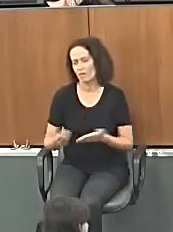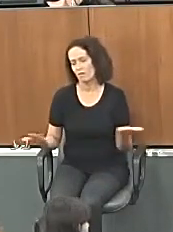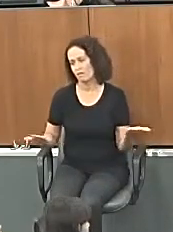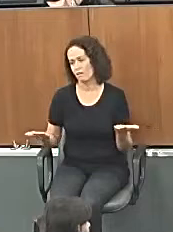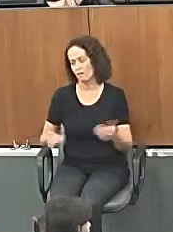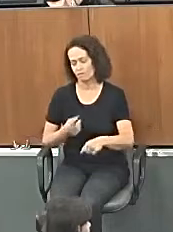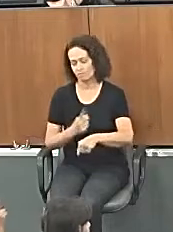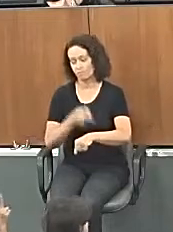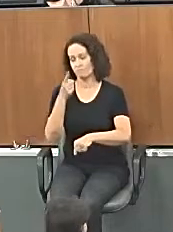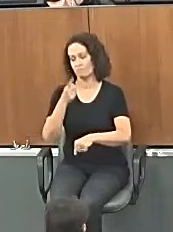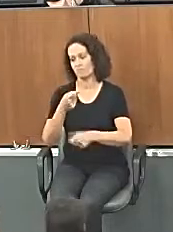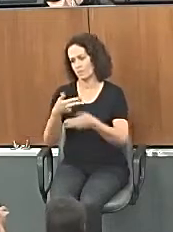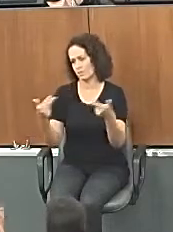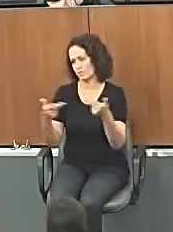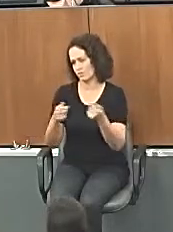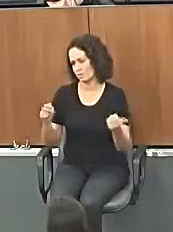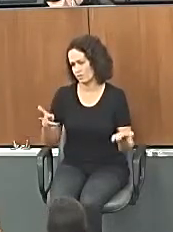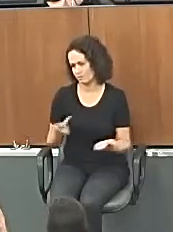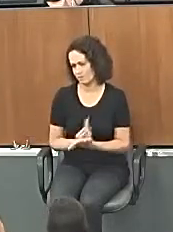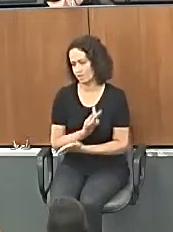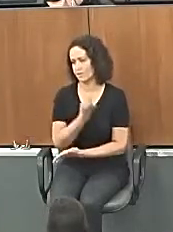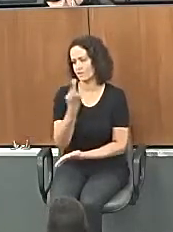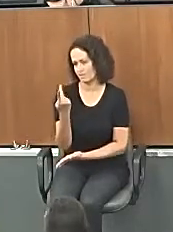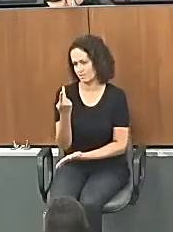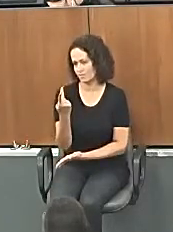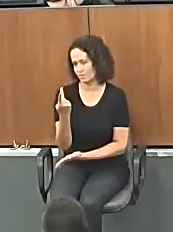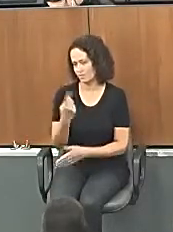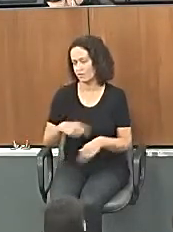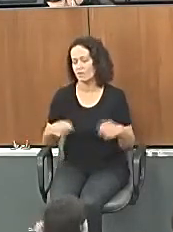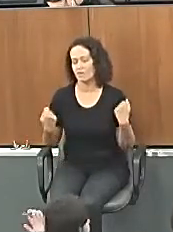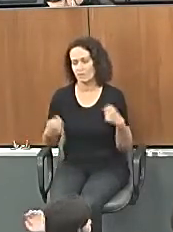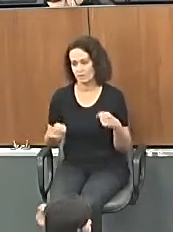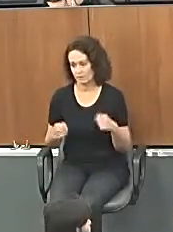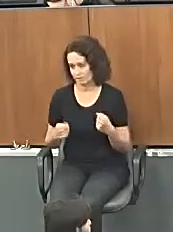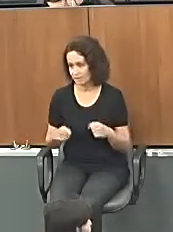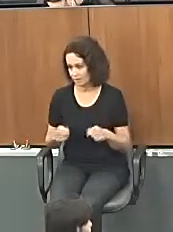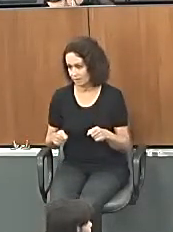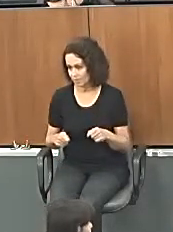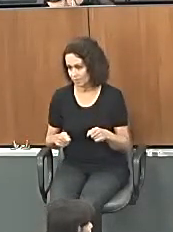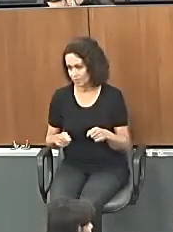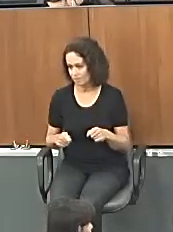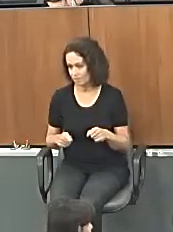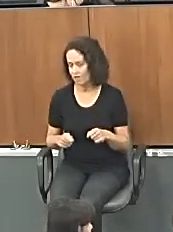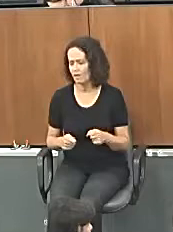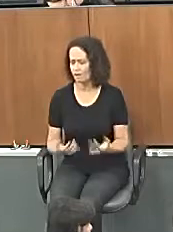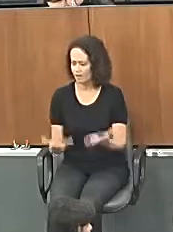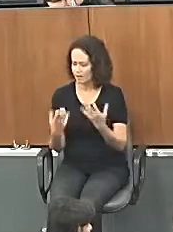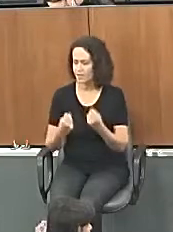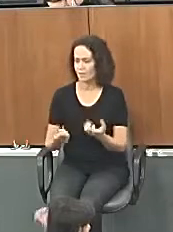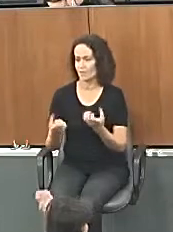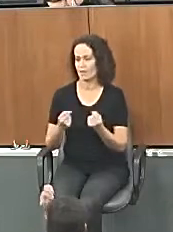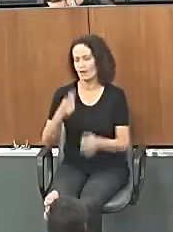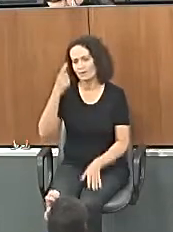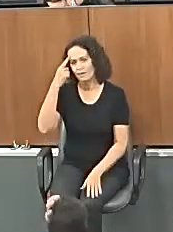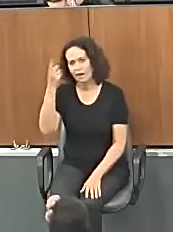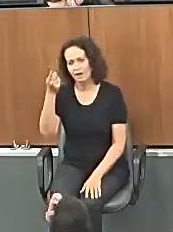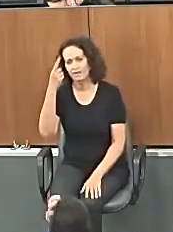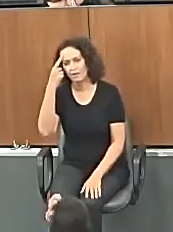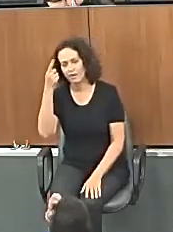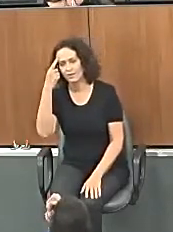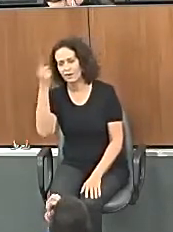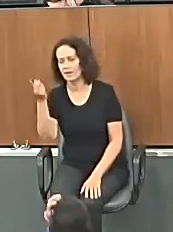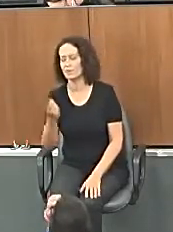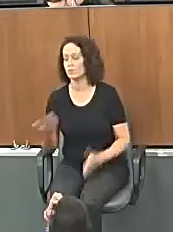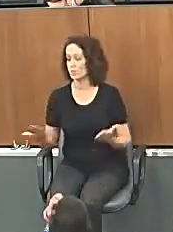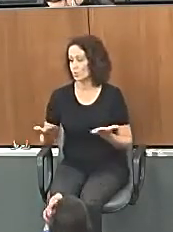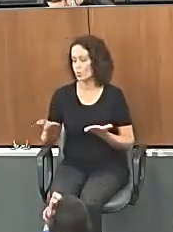acontecerem nós temos que realizar chega de plantar as idéias estão aí hoje existem